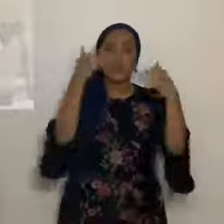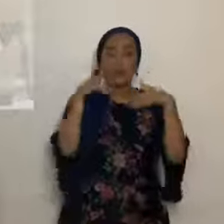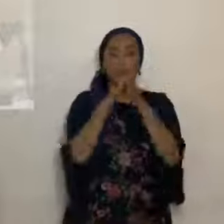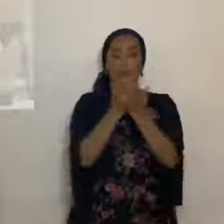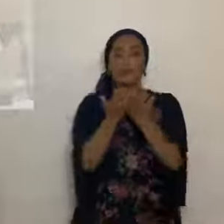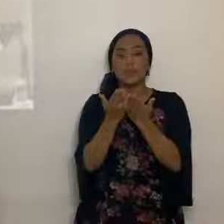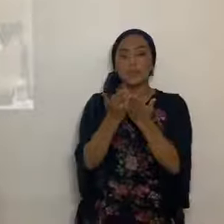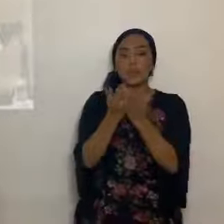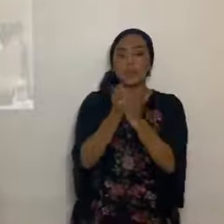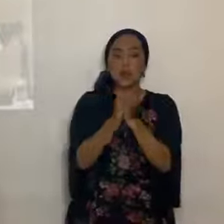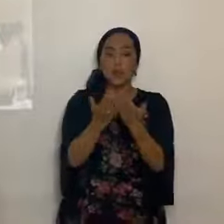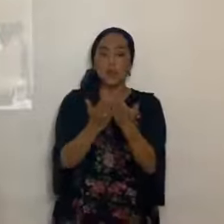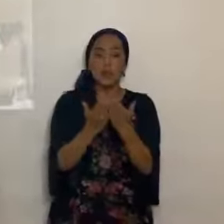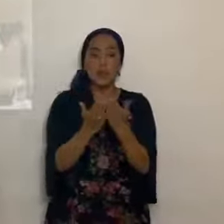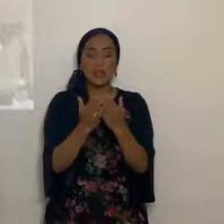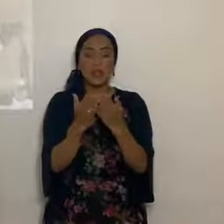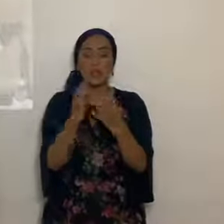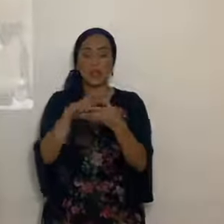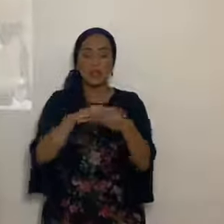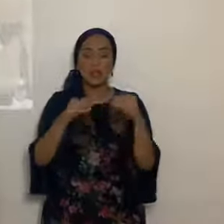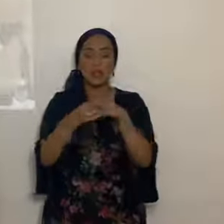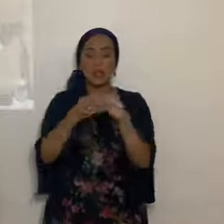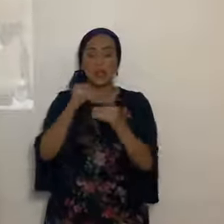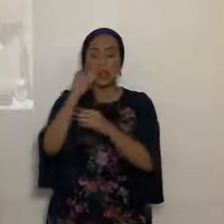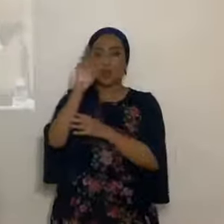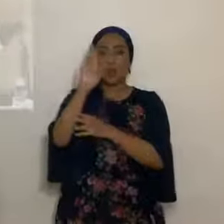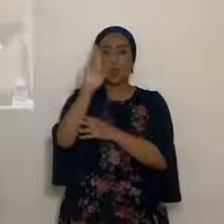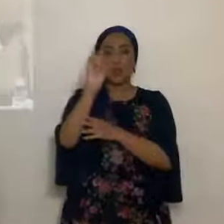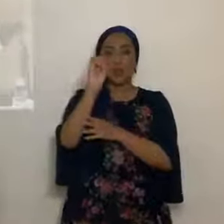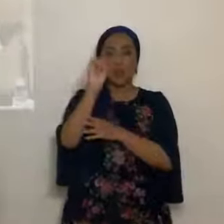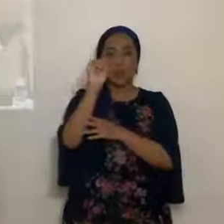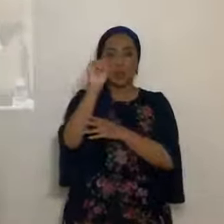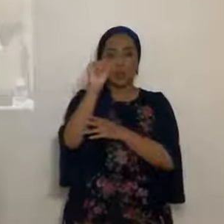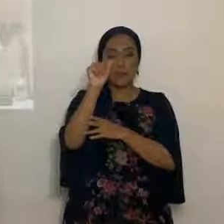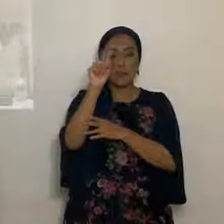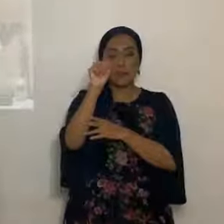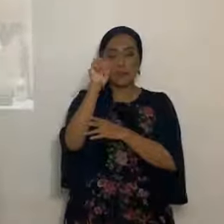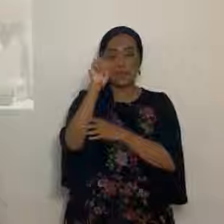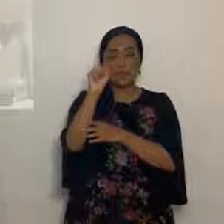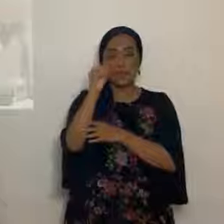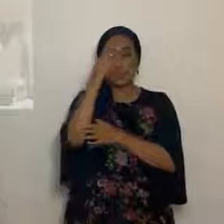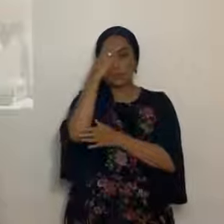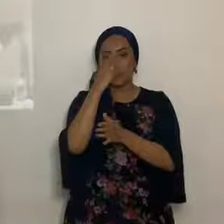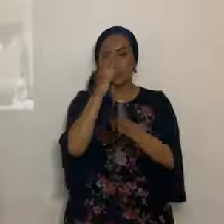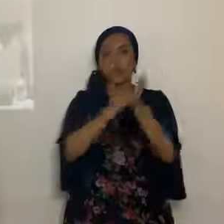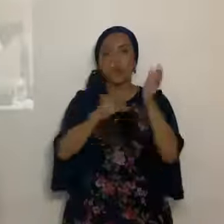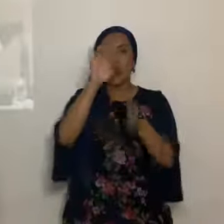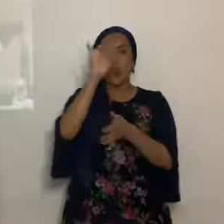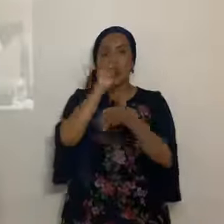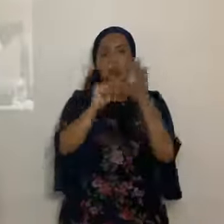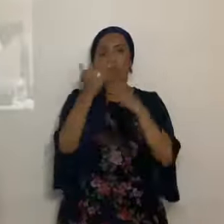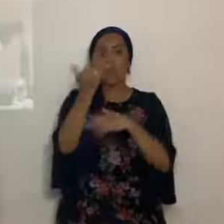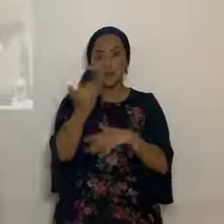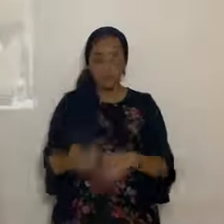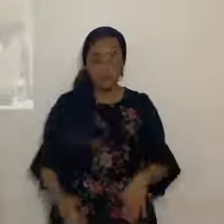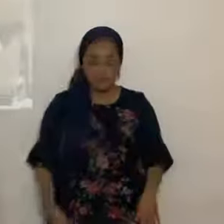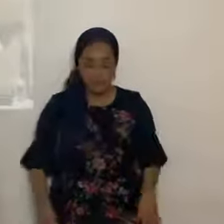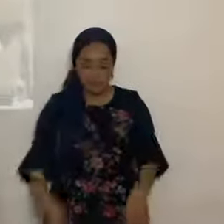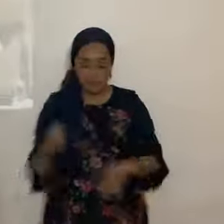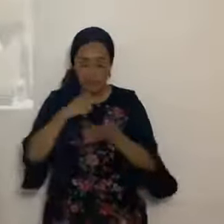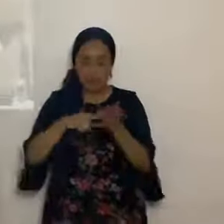los Romanos, por favor. Vamos a Romanos en el capítulo 8 y en el verso 15. Vamos